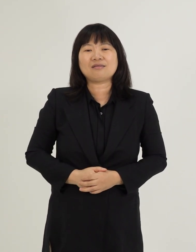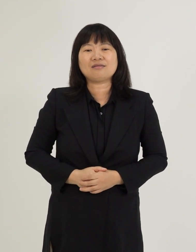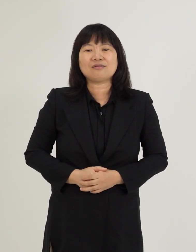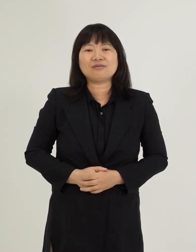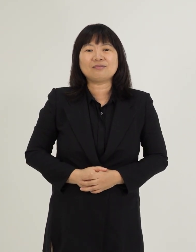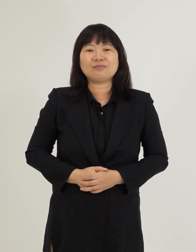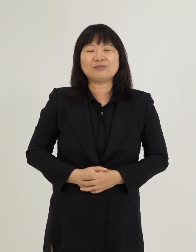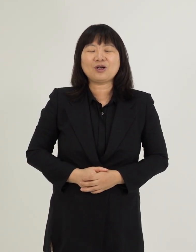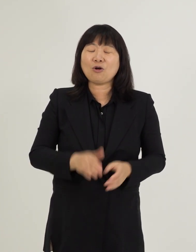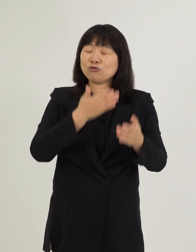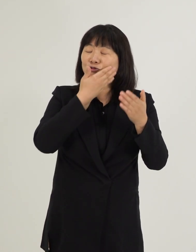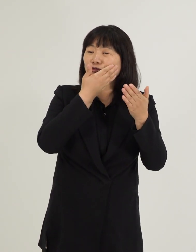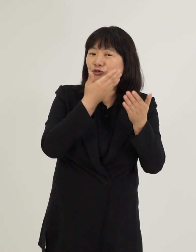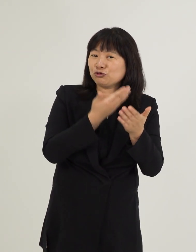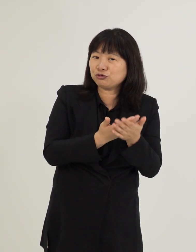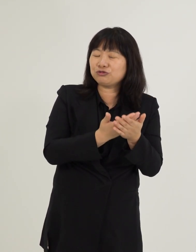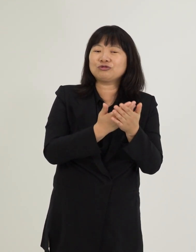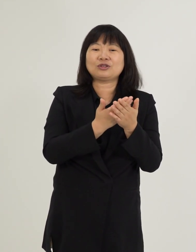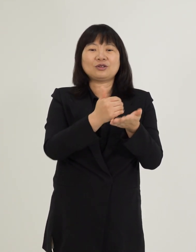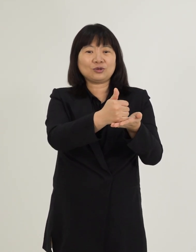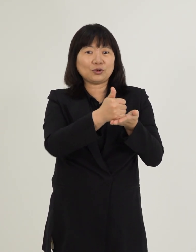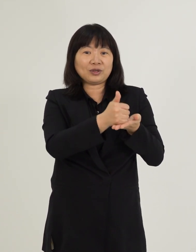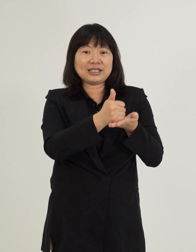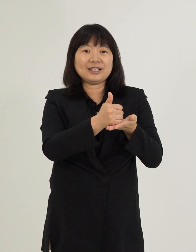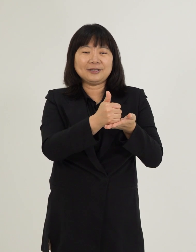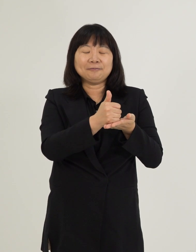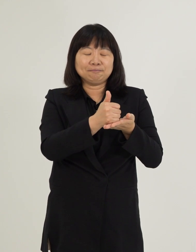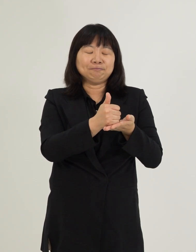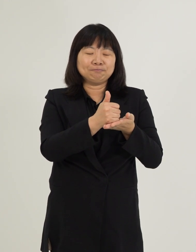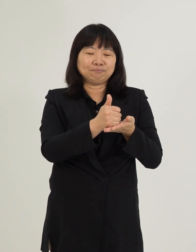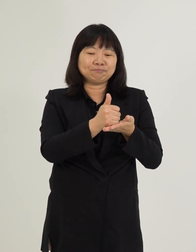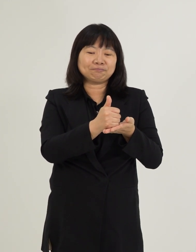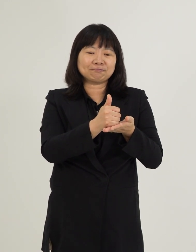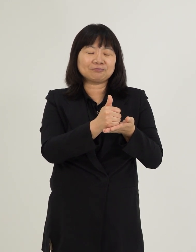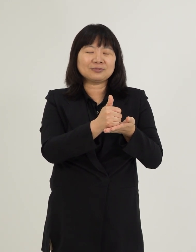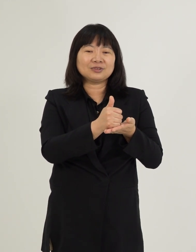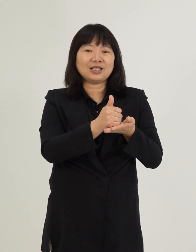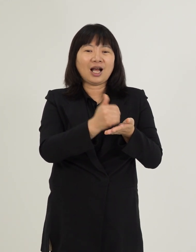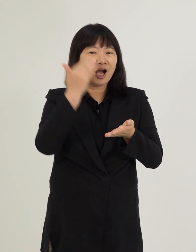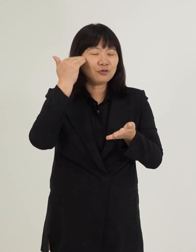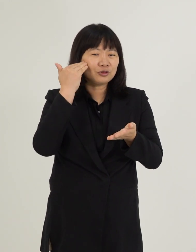좀 귀빈들이 뭔가 행차를 하려면 그런 도로로 주로 온단 말이에요.